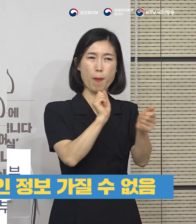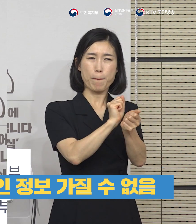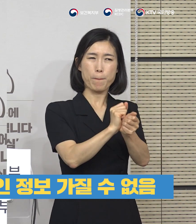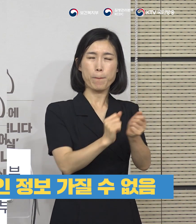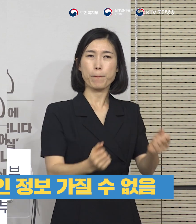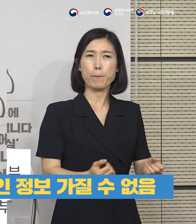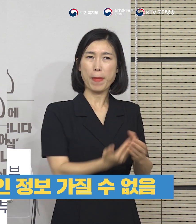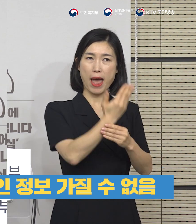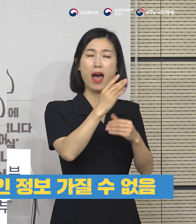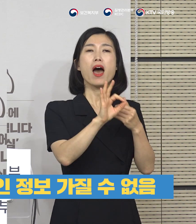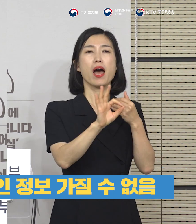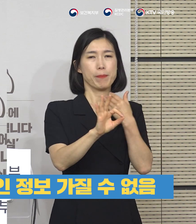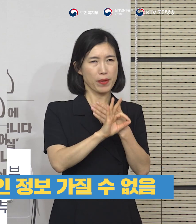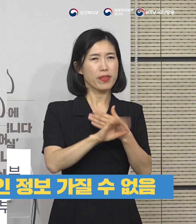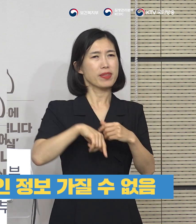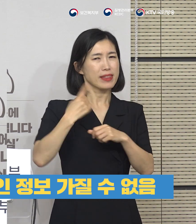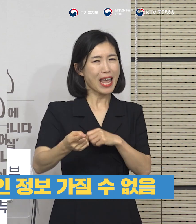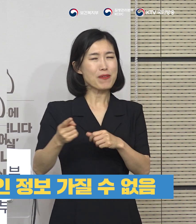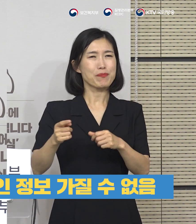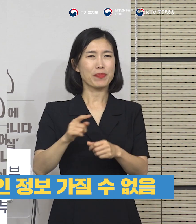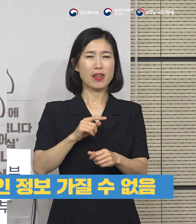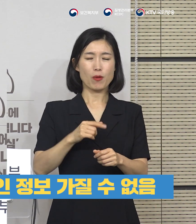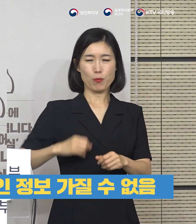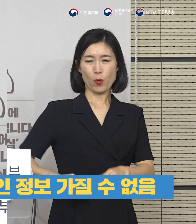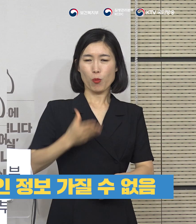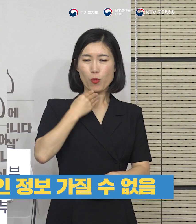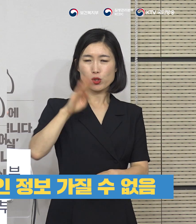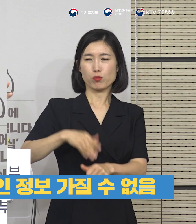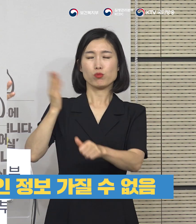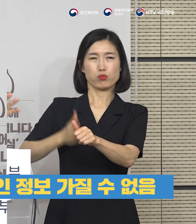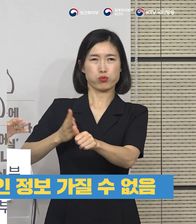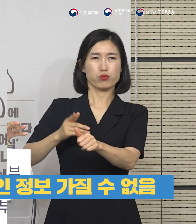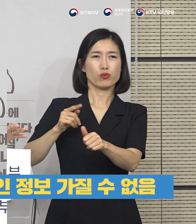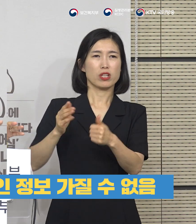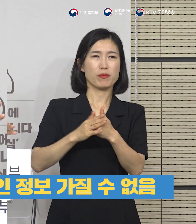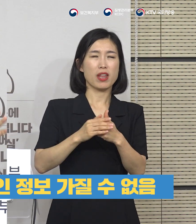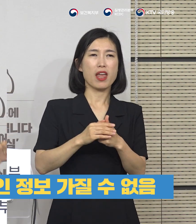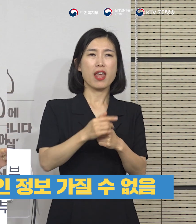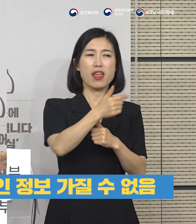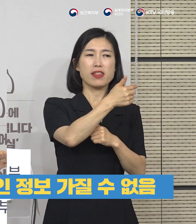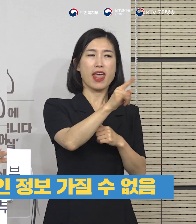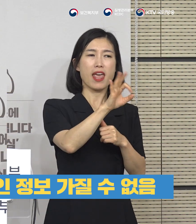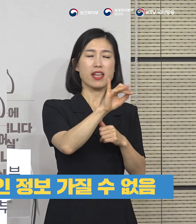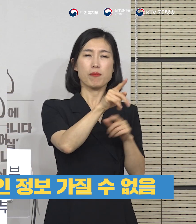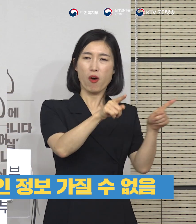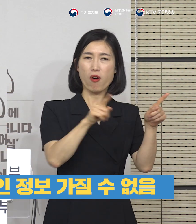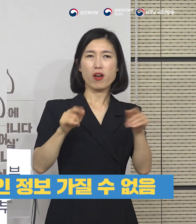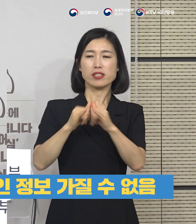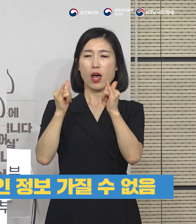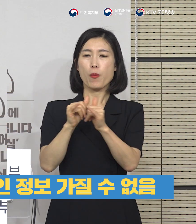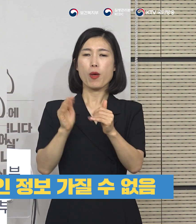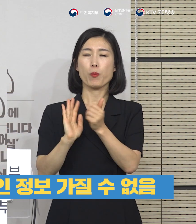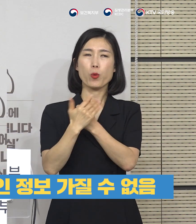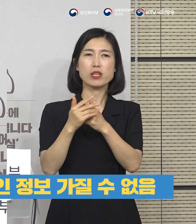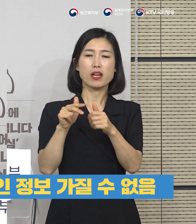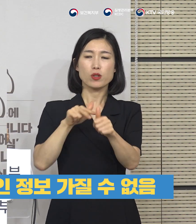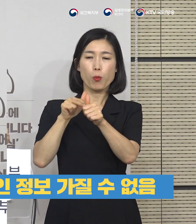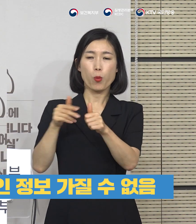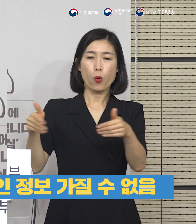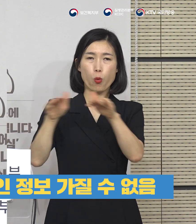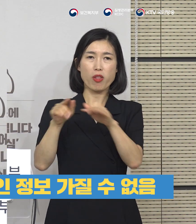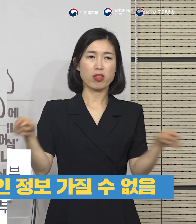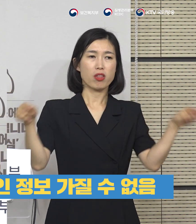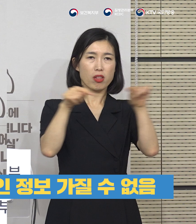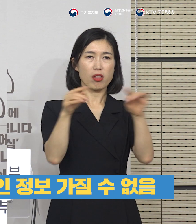필요할 경우에만 요청에 의해서 방역당국의 요청에 의해서 플랫폼 제공업체의 정보와 사회보장정보원의